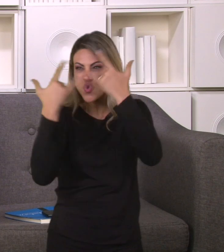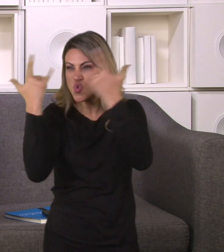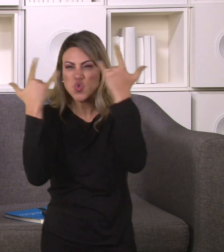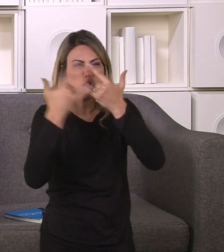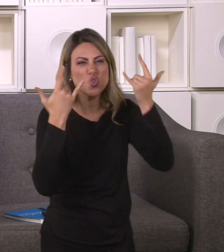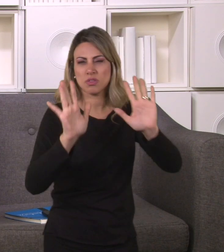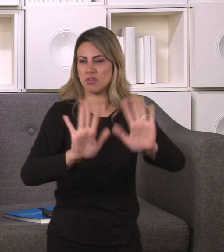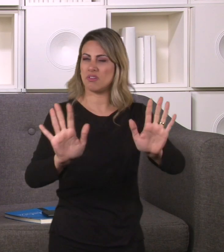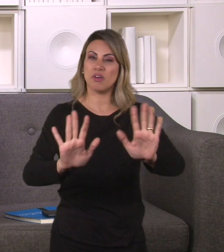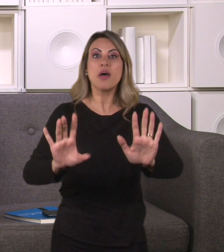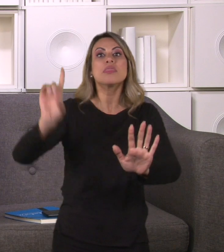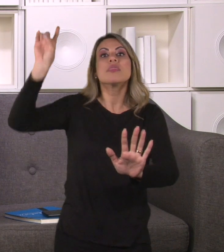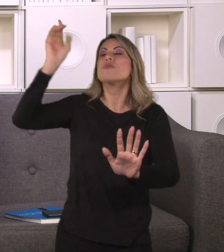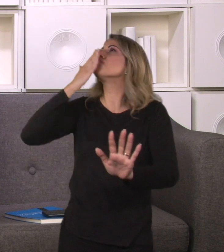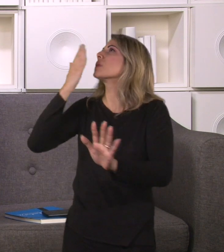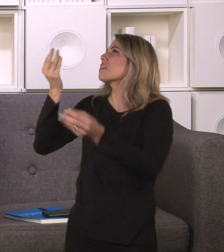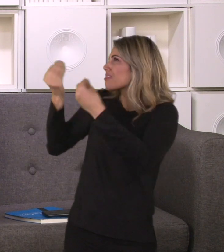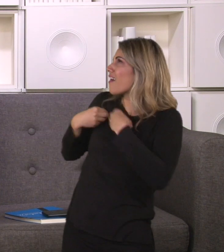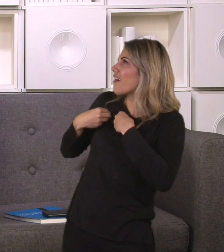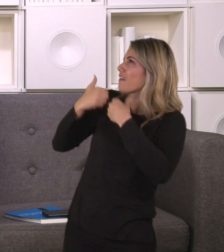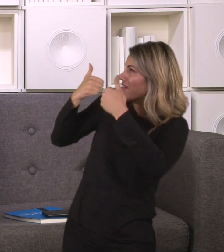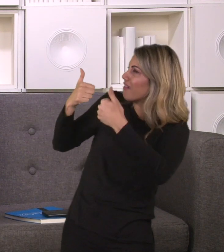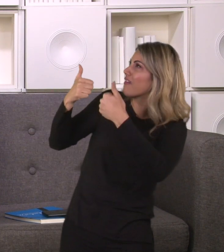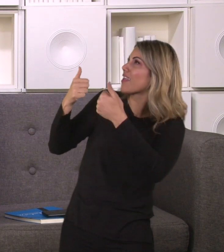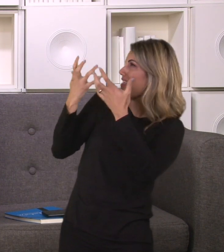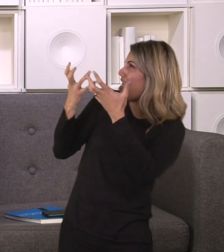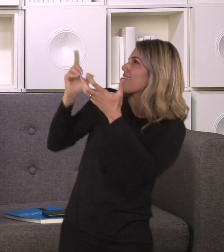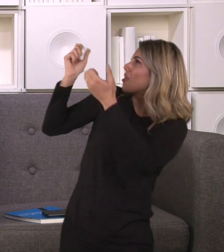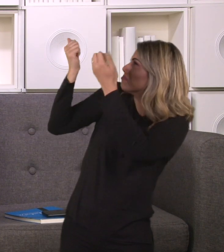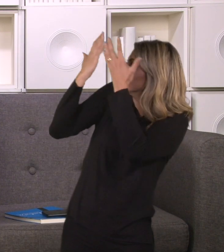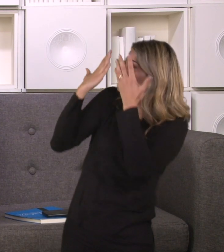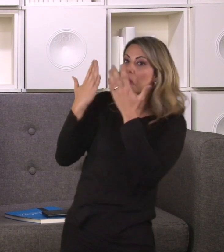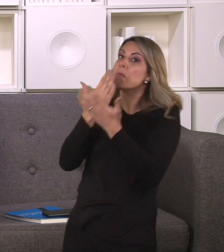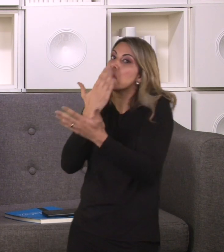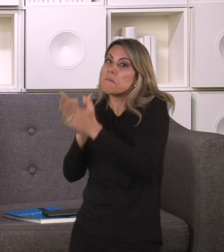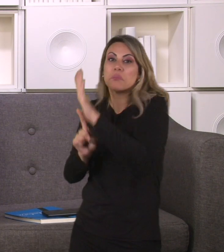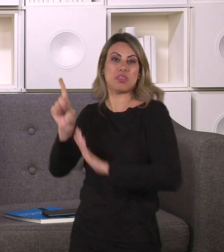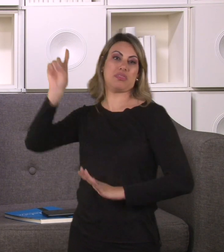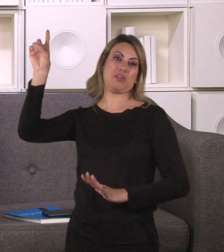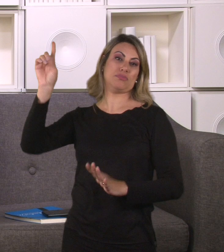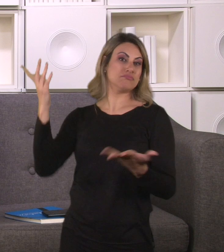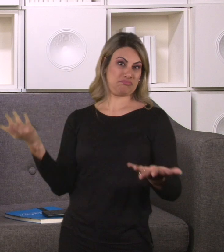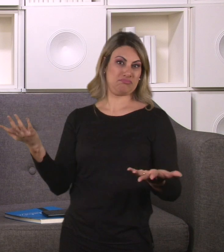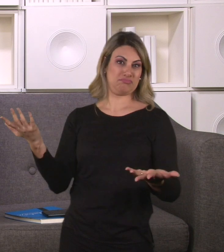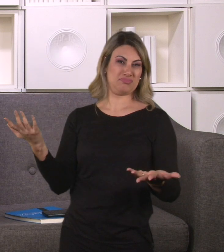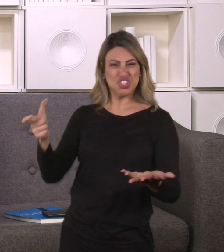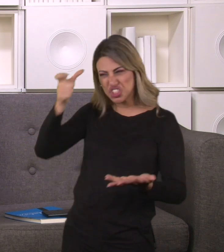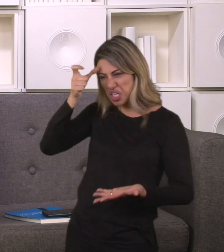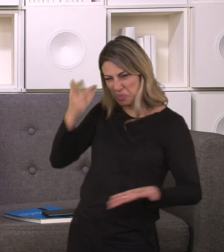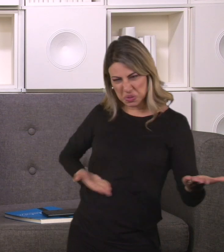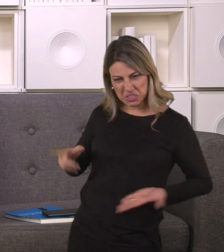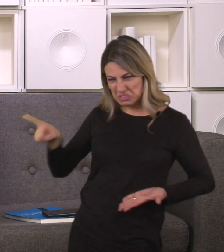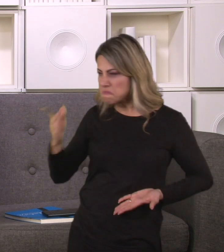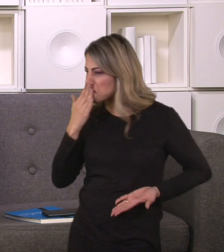sido dado por Deus, o meu Pai. Eu não quero ter na minha mão algo que você me deu. Eu não sirvo você, eu sirvo o meu Pai que